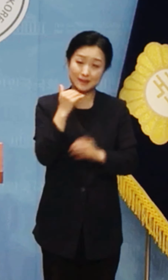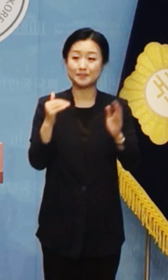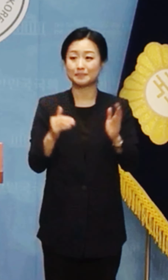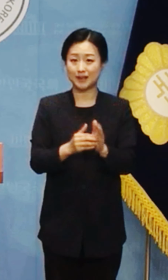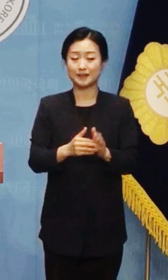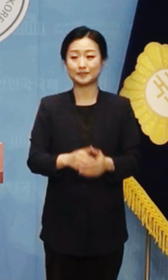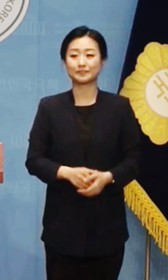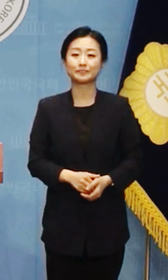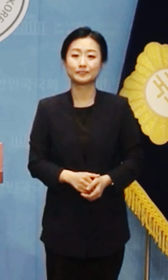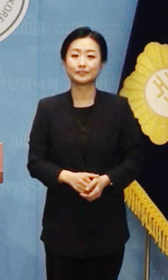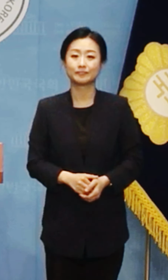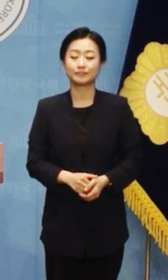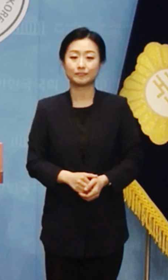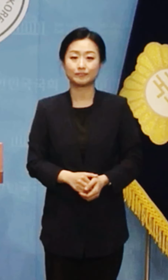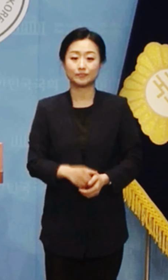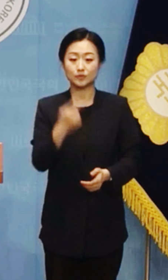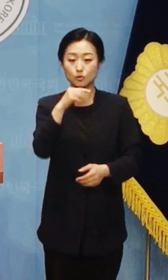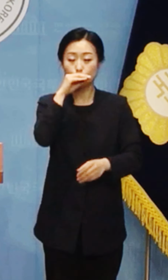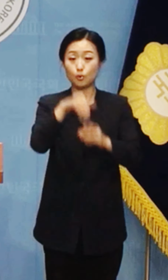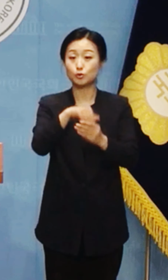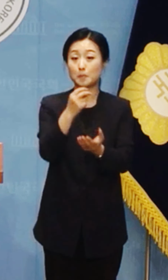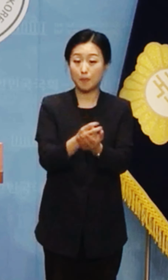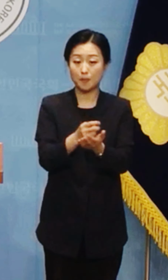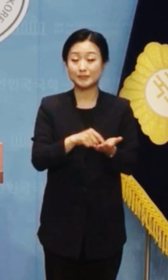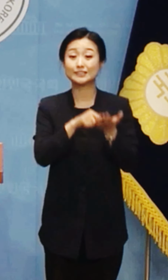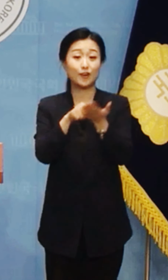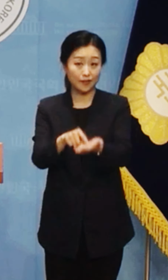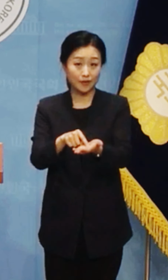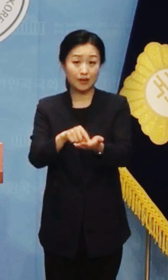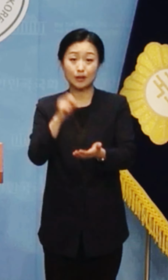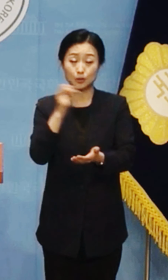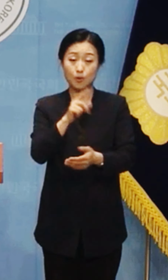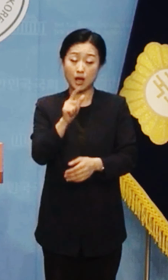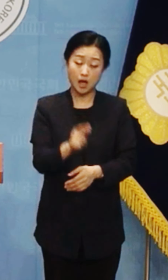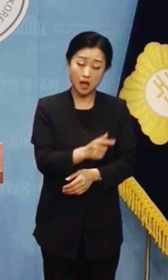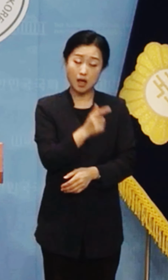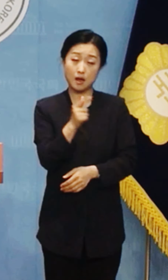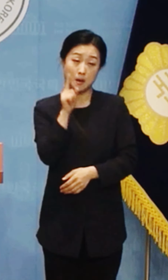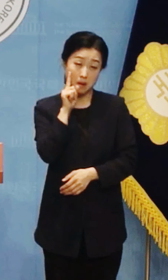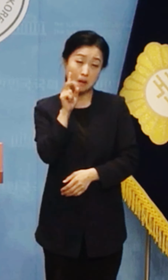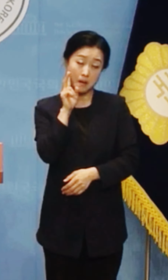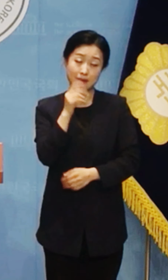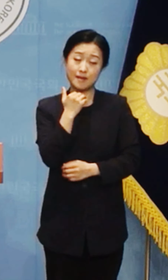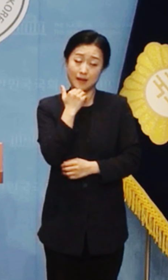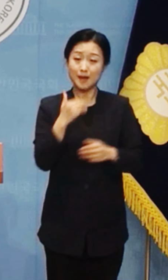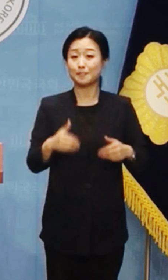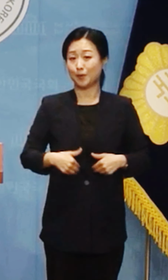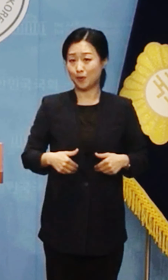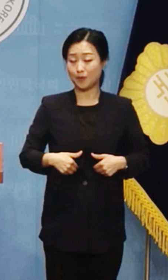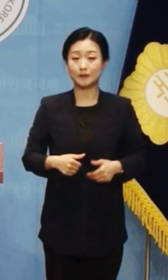기다려야 했습니다 노란봉투법 상정한 뒤에는 또 하루 이틀을 기려야